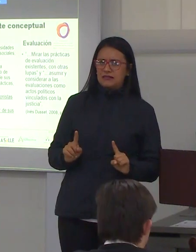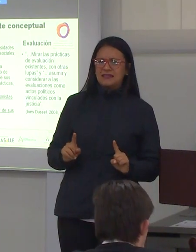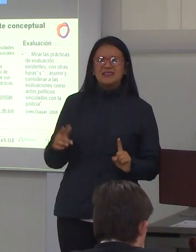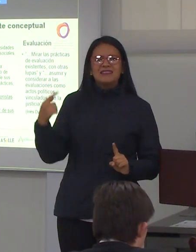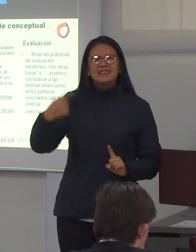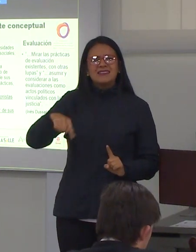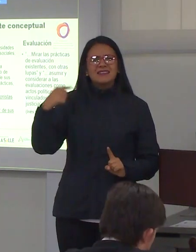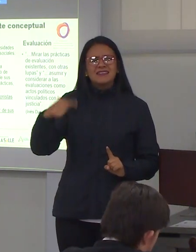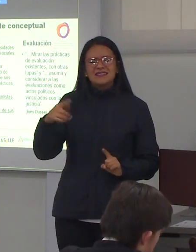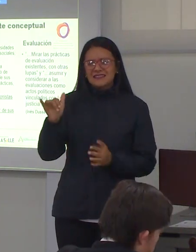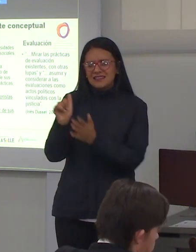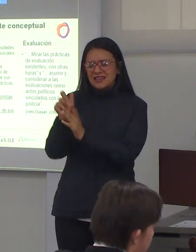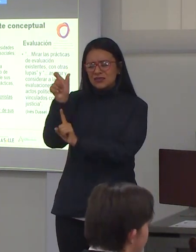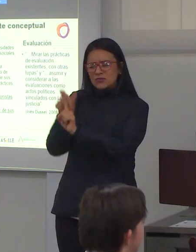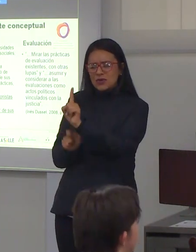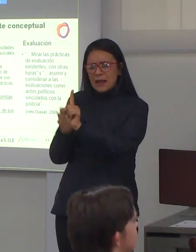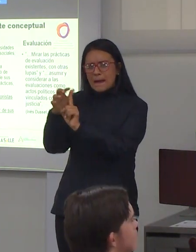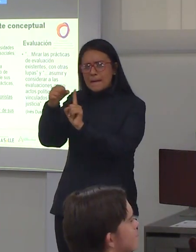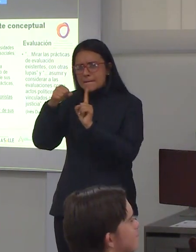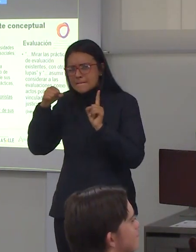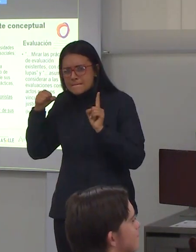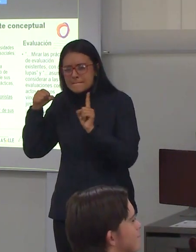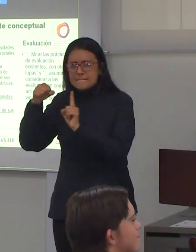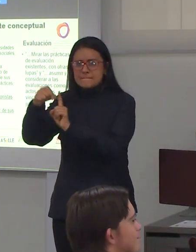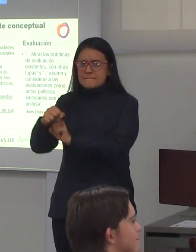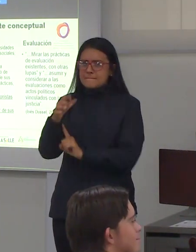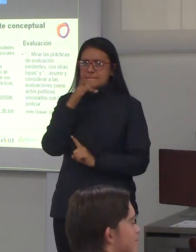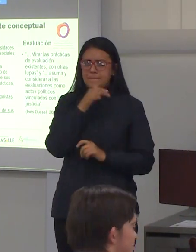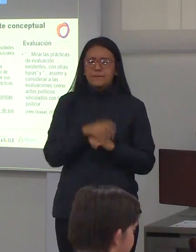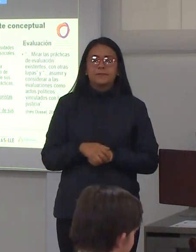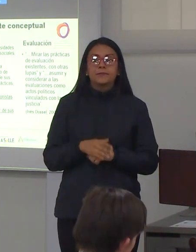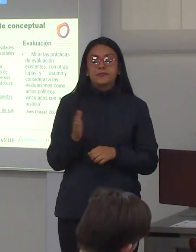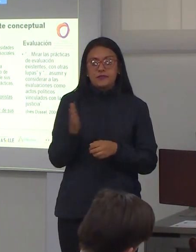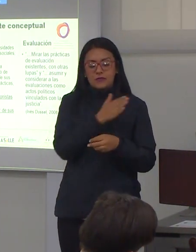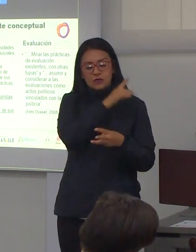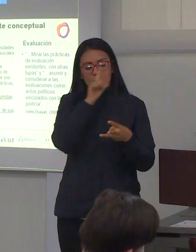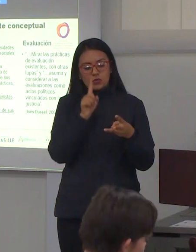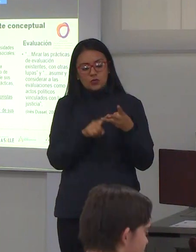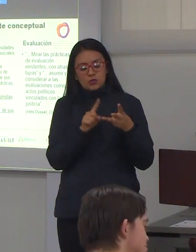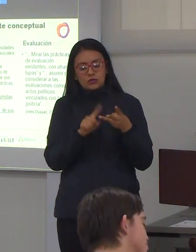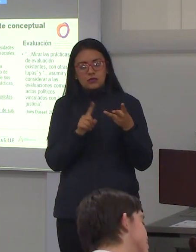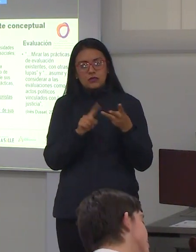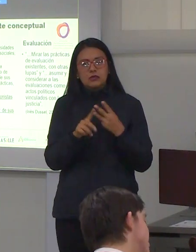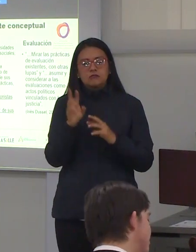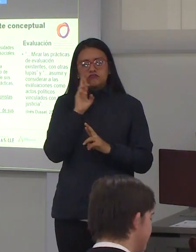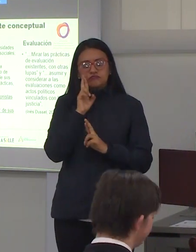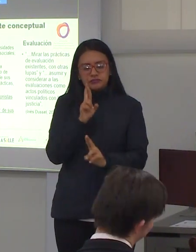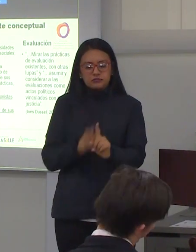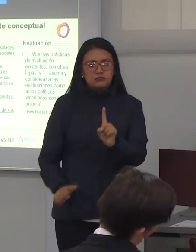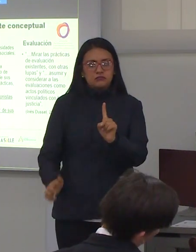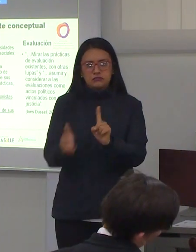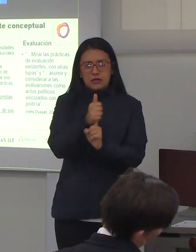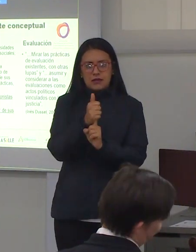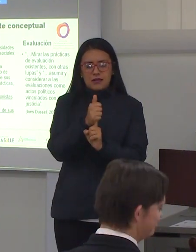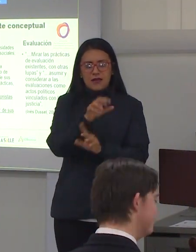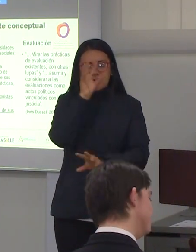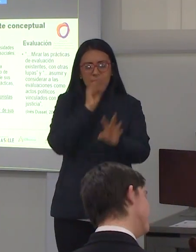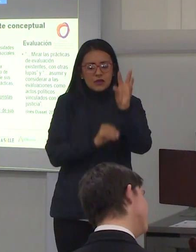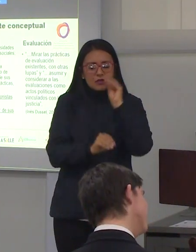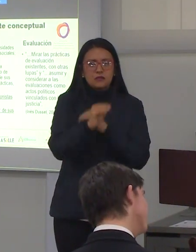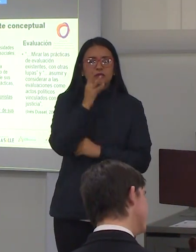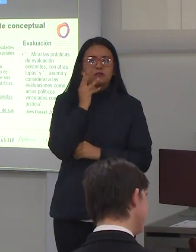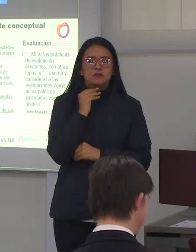qué hay detrás de los sujetos. El otro elemento entonces es apreciar logros y aprender de las